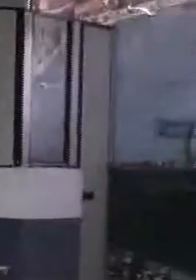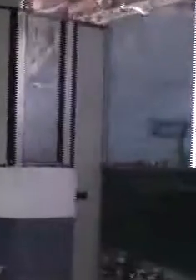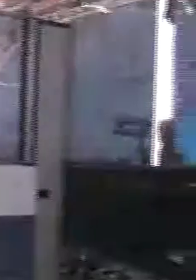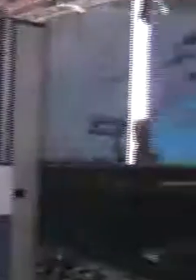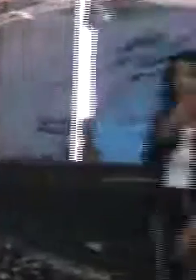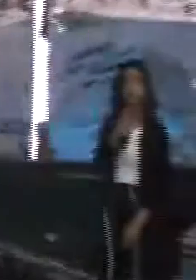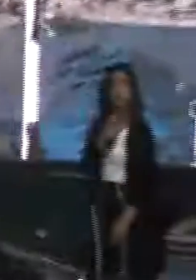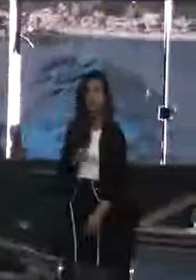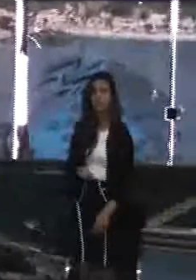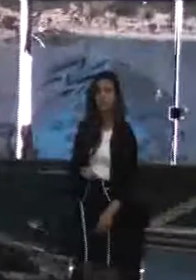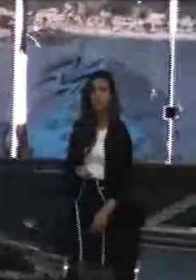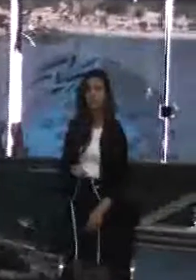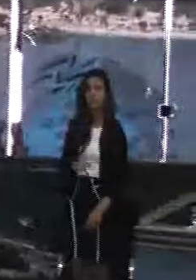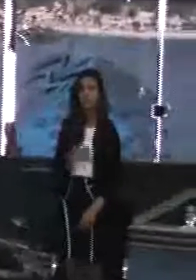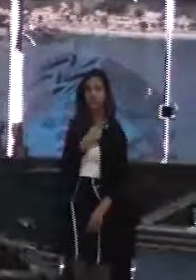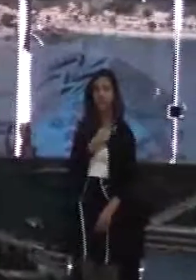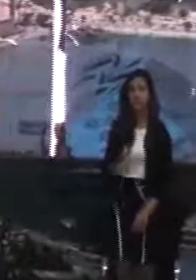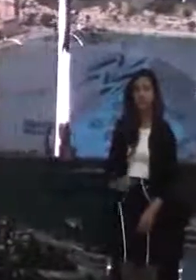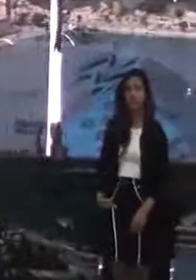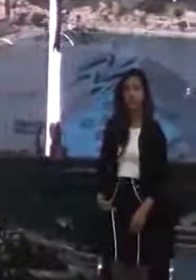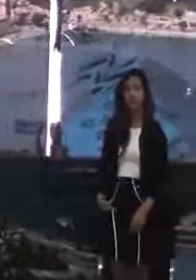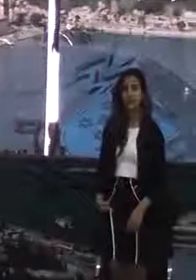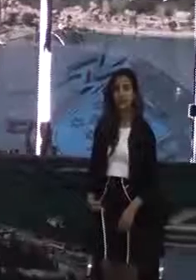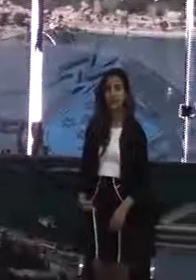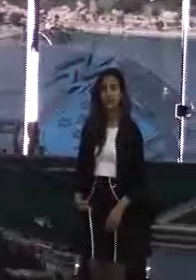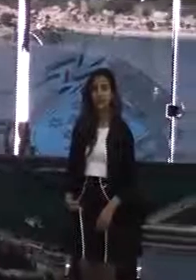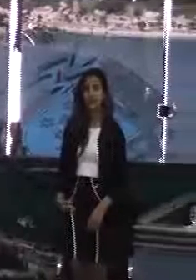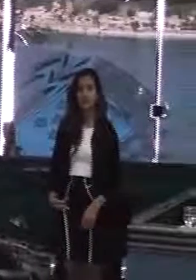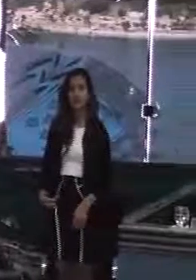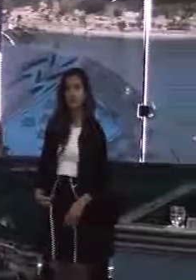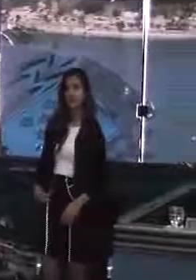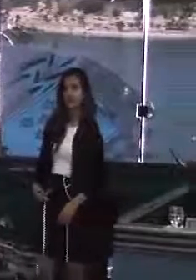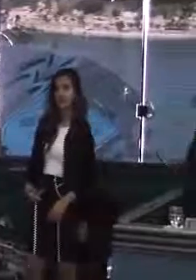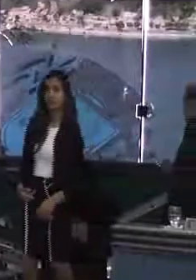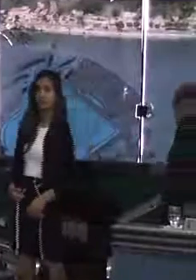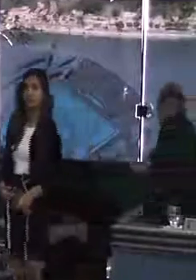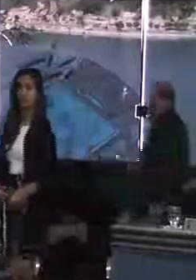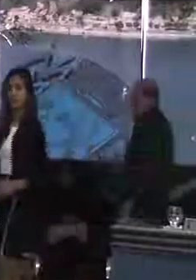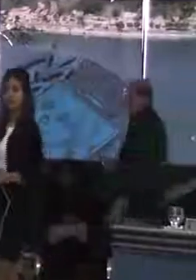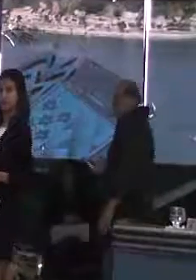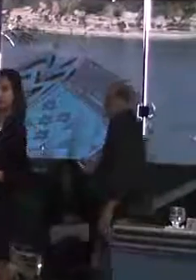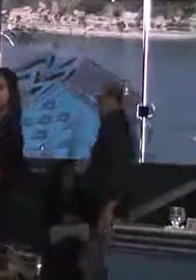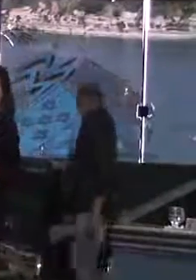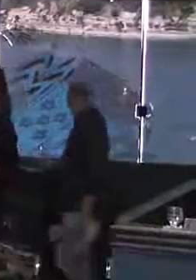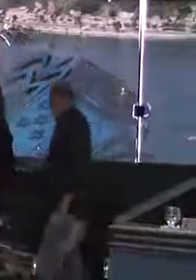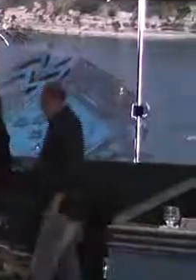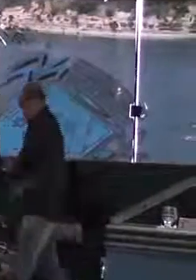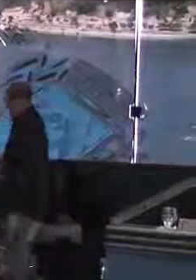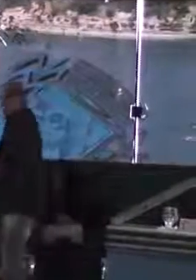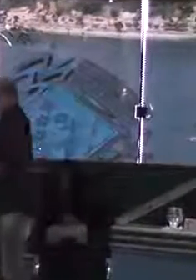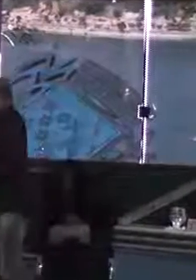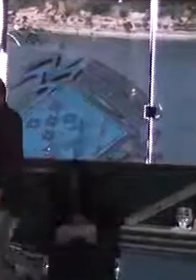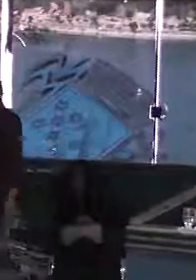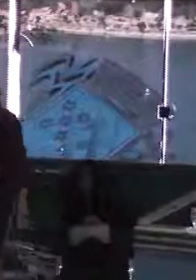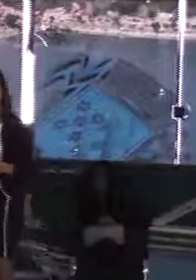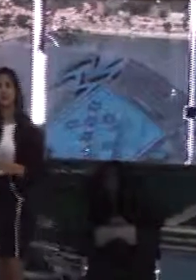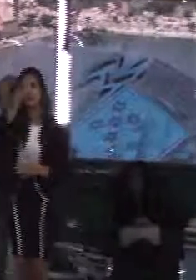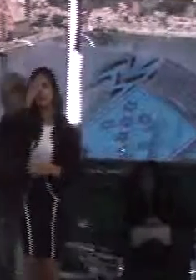Boa tarde, senhor presidente, mesa diretora, vereadores, parcela da comunidade aqui presente, imprensa,